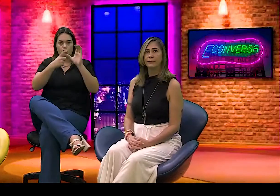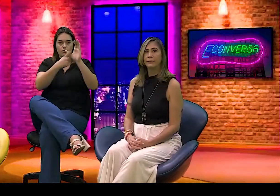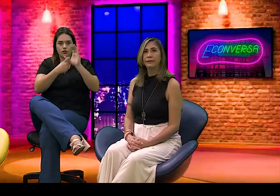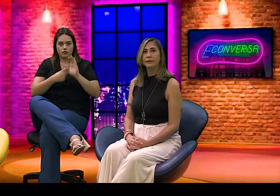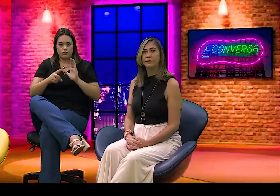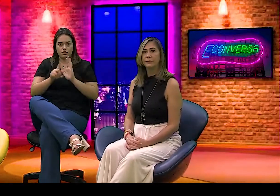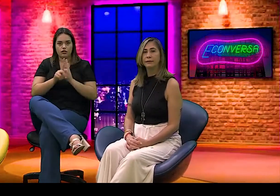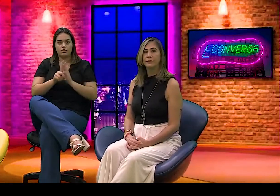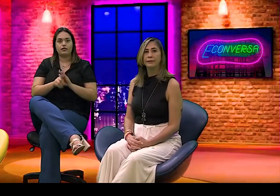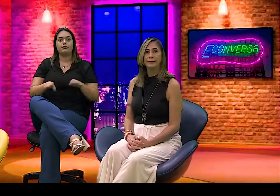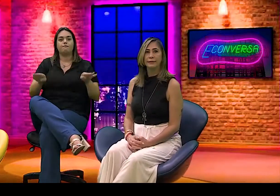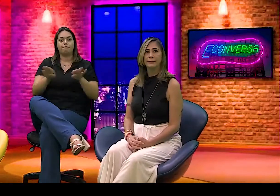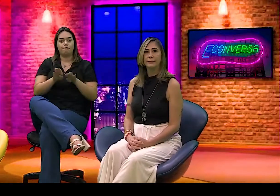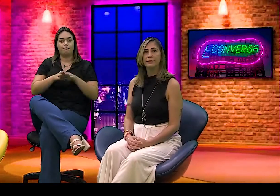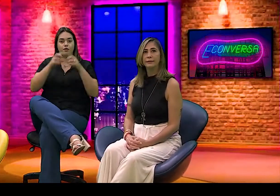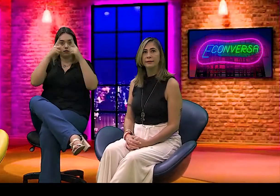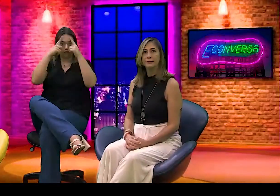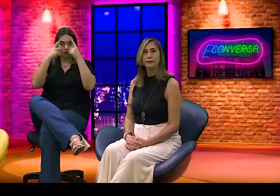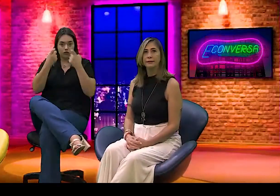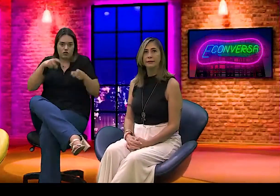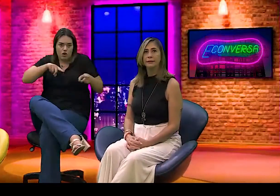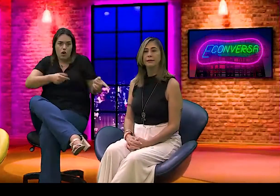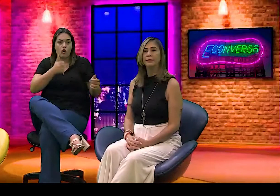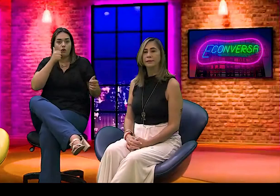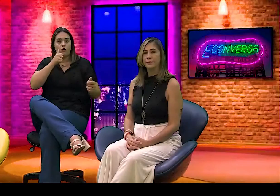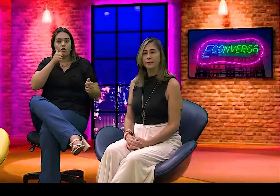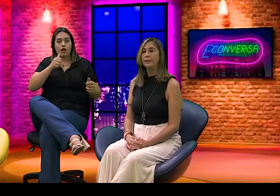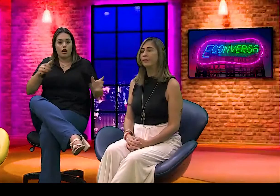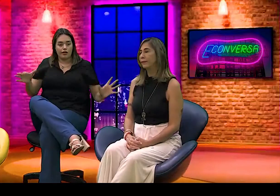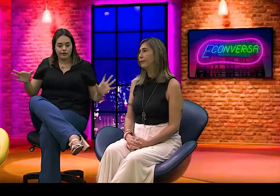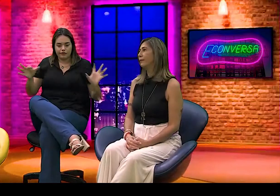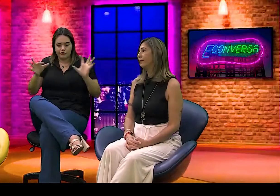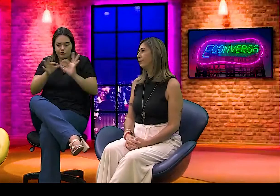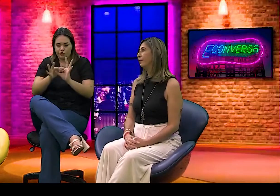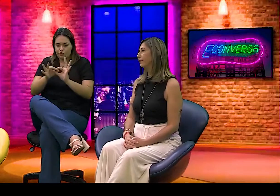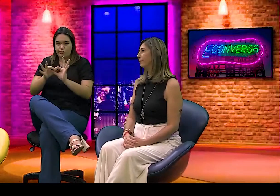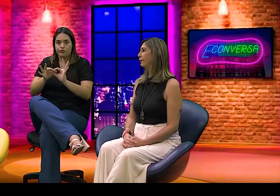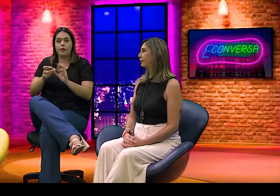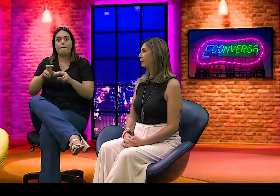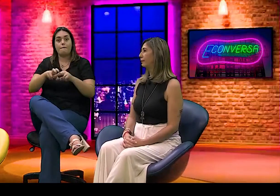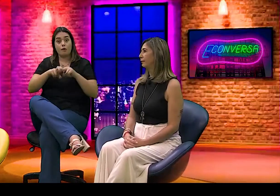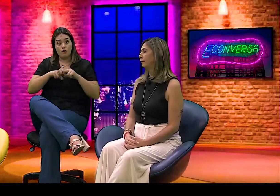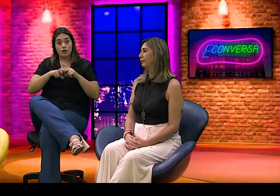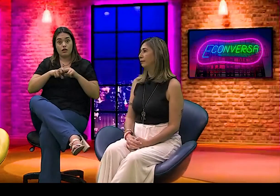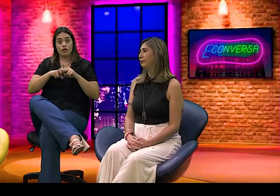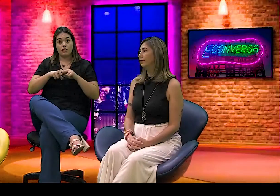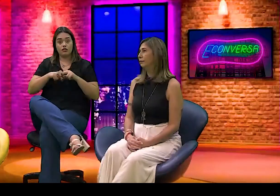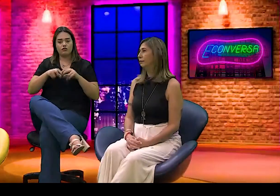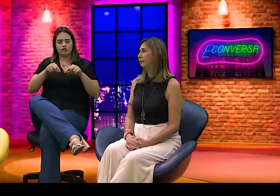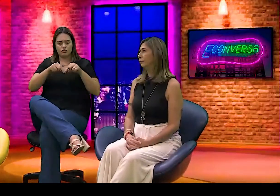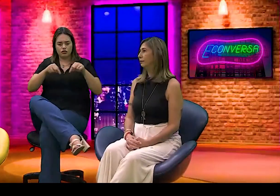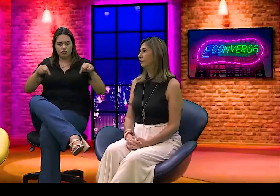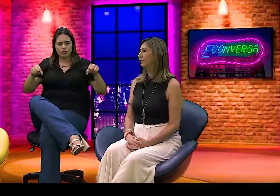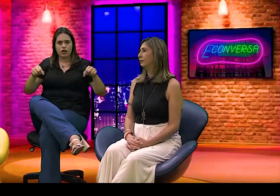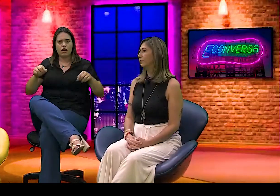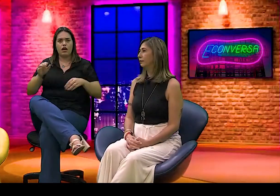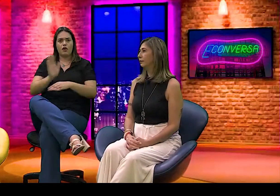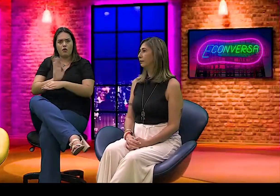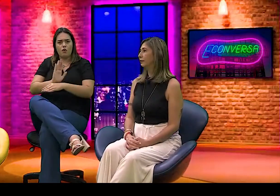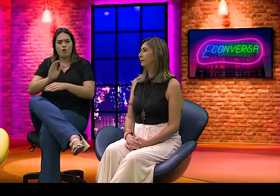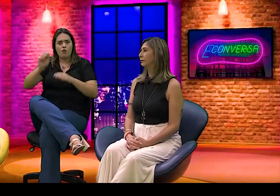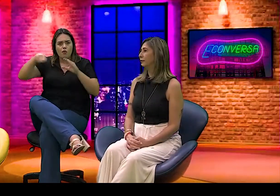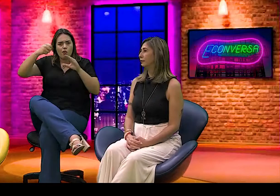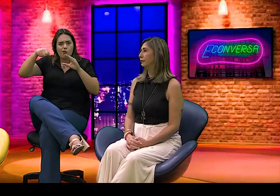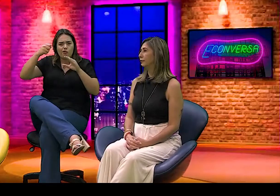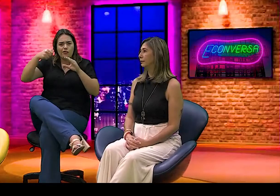química e também violência contra a mulher, eles acabam se encontrando. Por isso eu vou deixar aqui para vocês um pedacinho aí do vídeo do canal